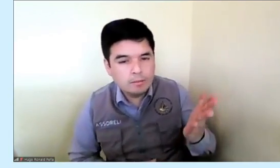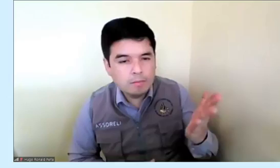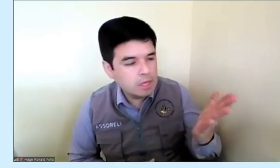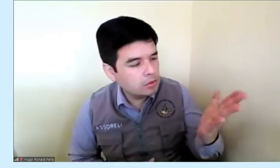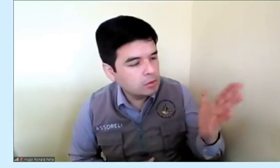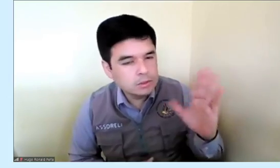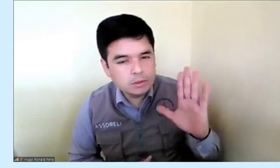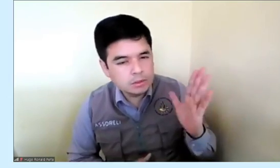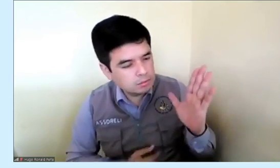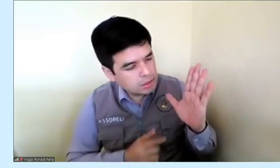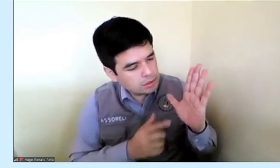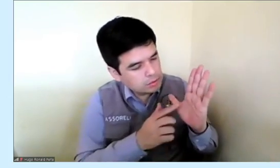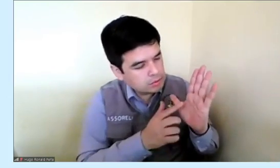¿Qué? La pregunta ¿qué?